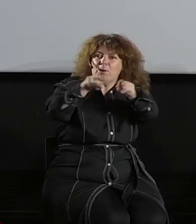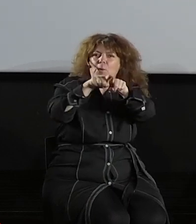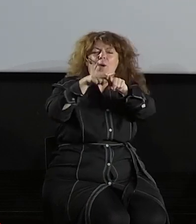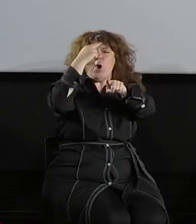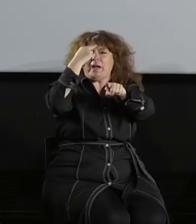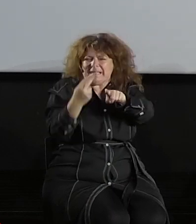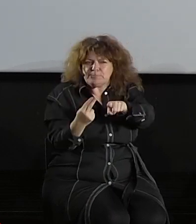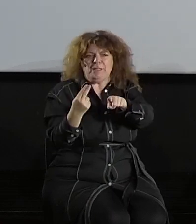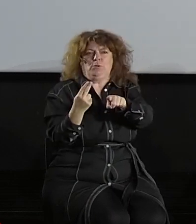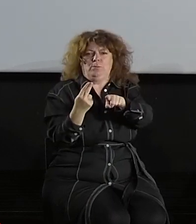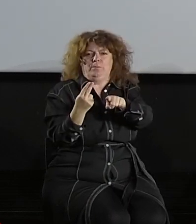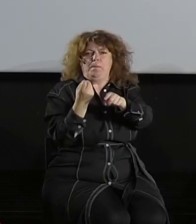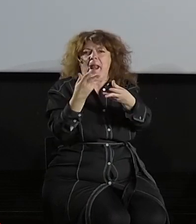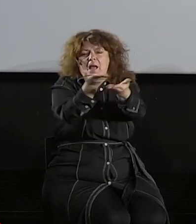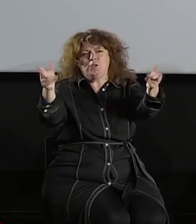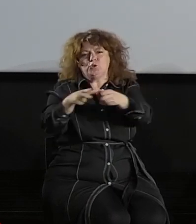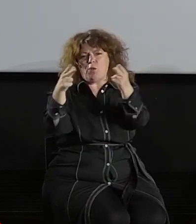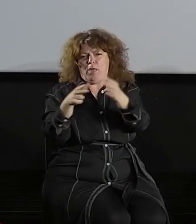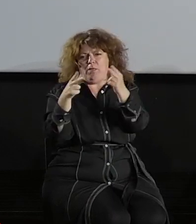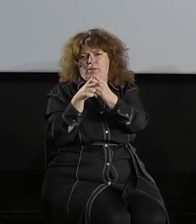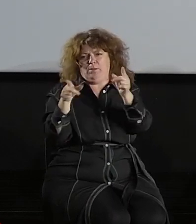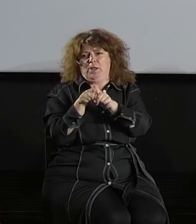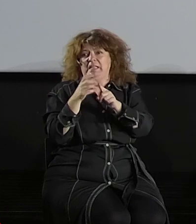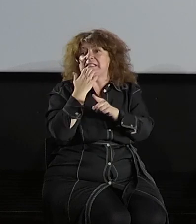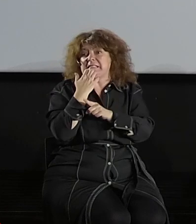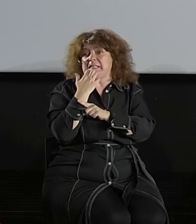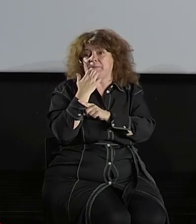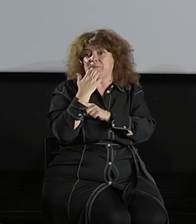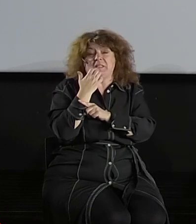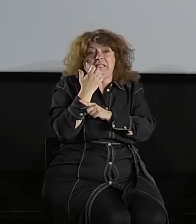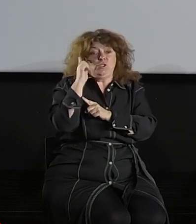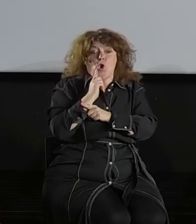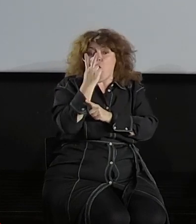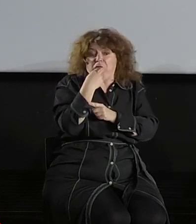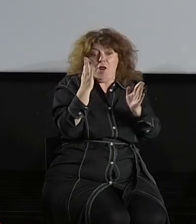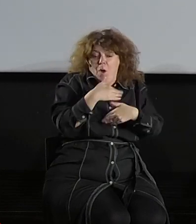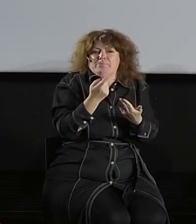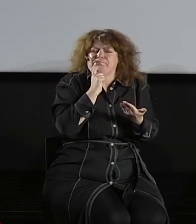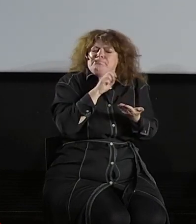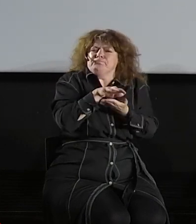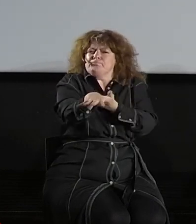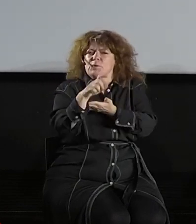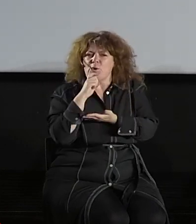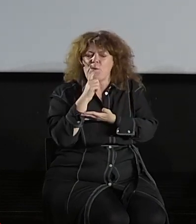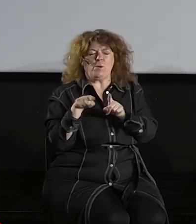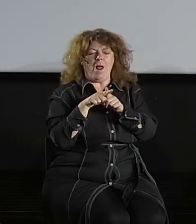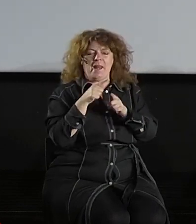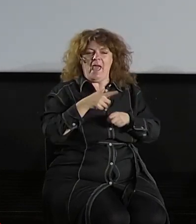respeto a la sociedad con el que llegaría si no llega a ser sordociega eh Por eso Hemos renunciado a toda esta emoción que siempre